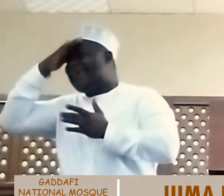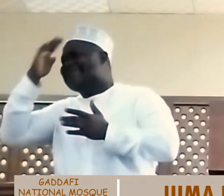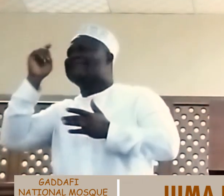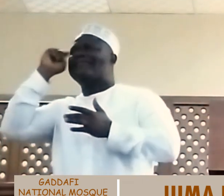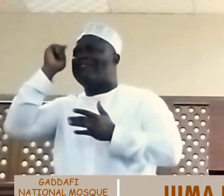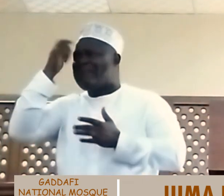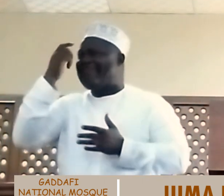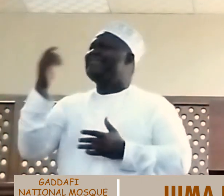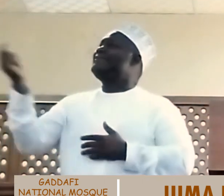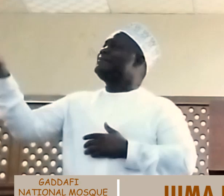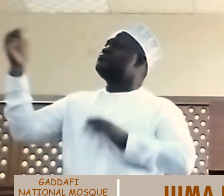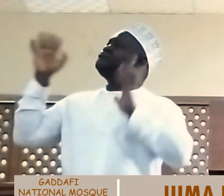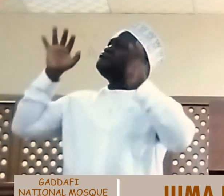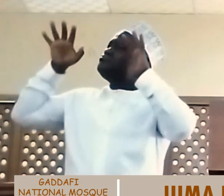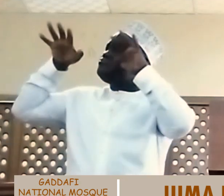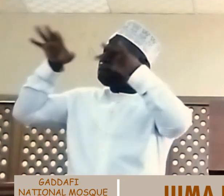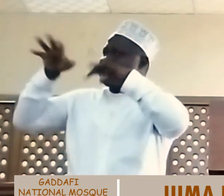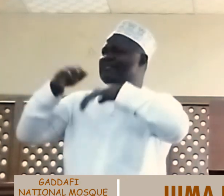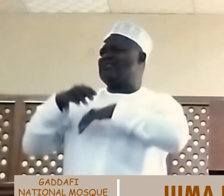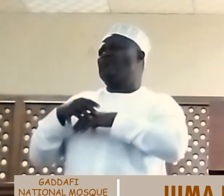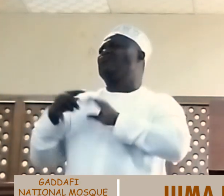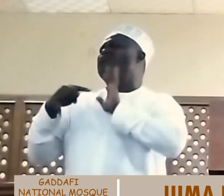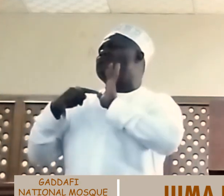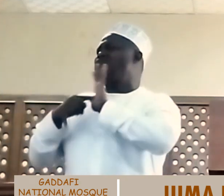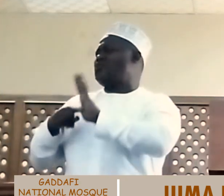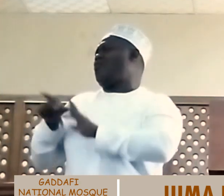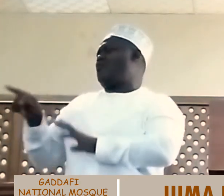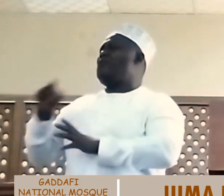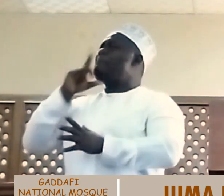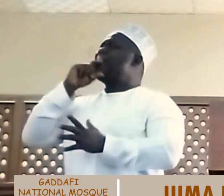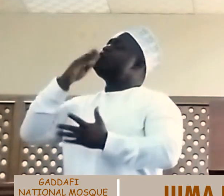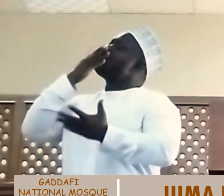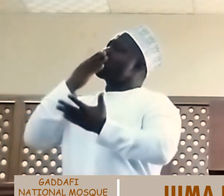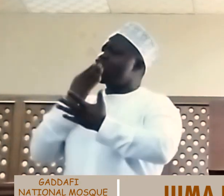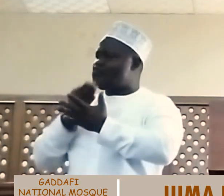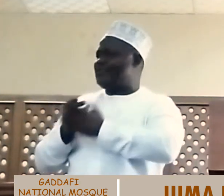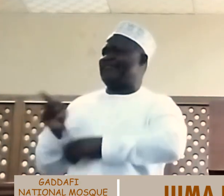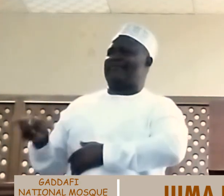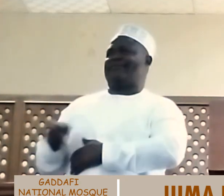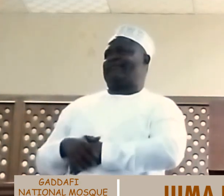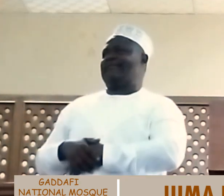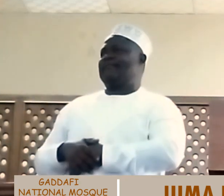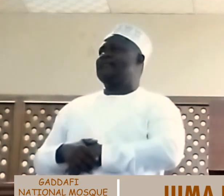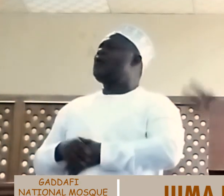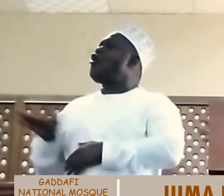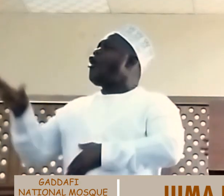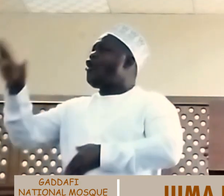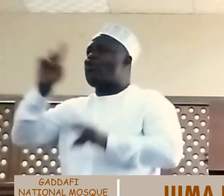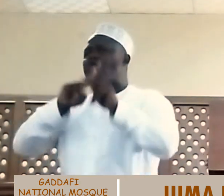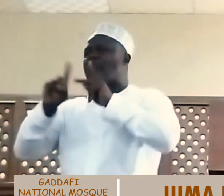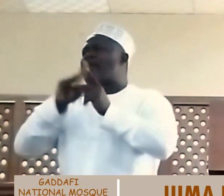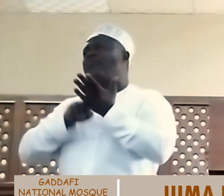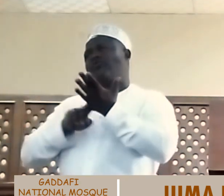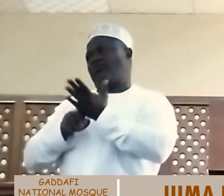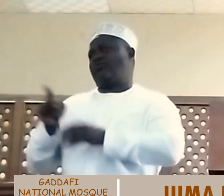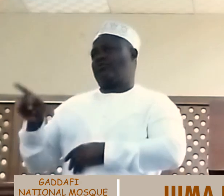mu gavumenti, nga buli omu alaga nti abadde wa mugaso eri abantu bonna,